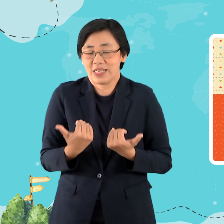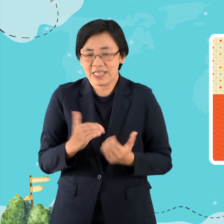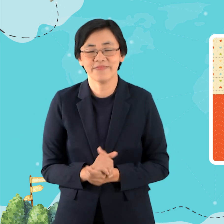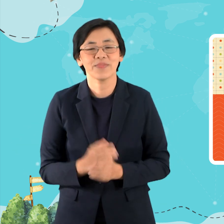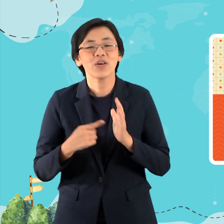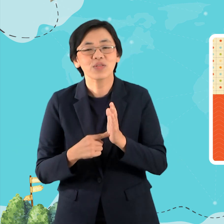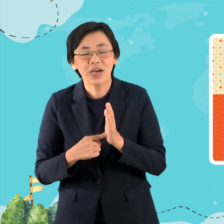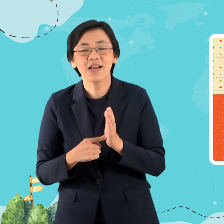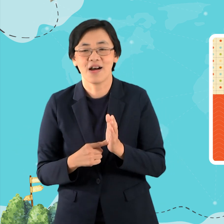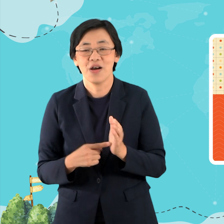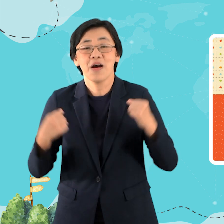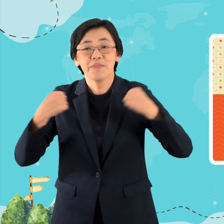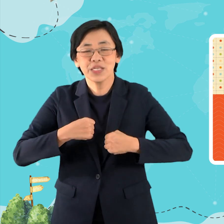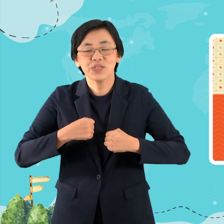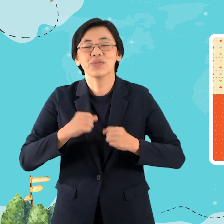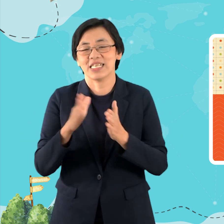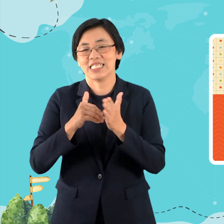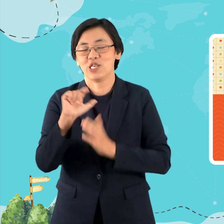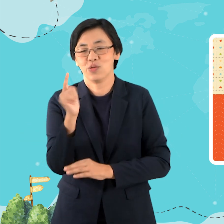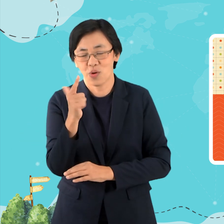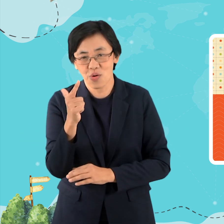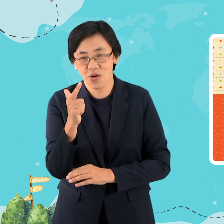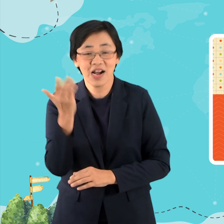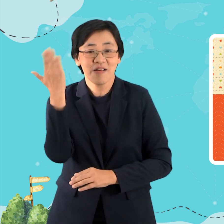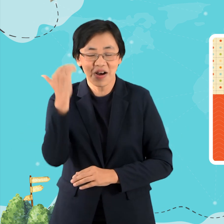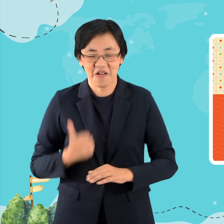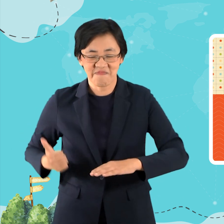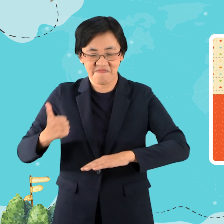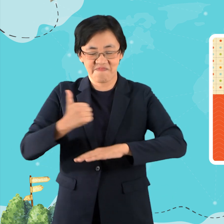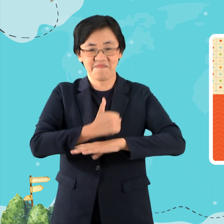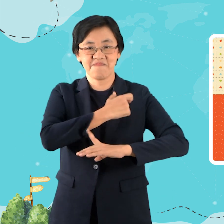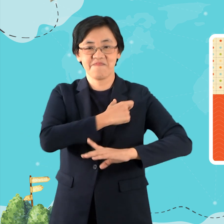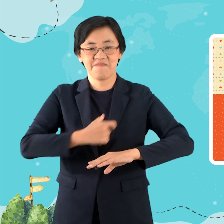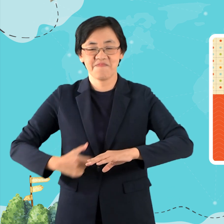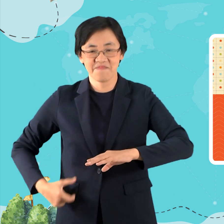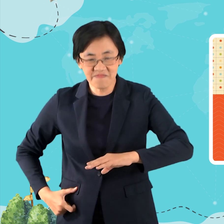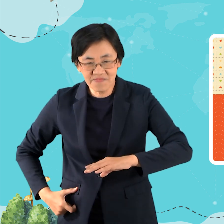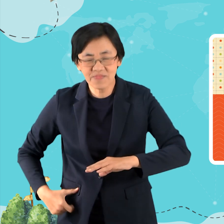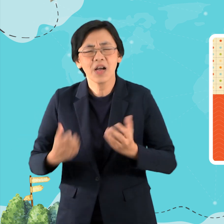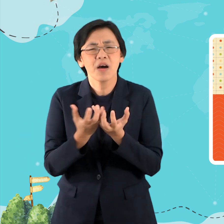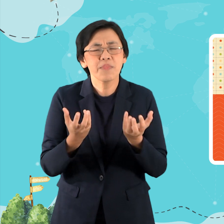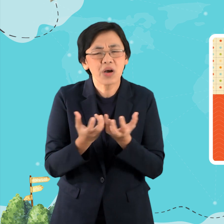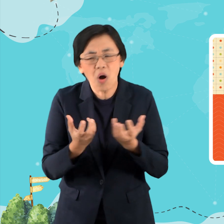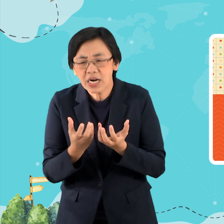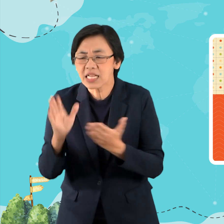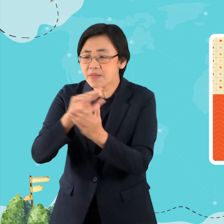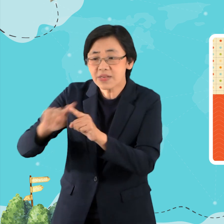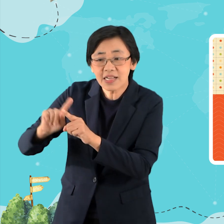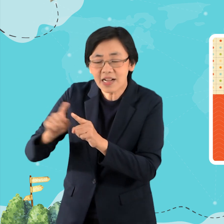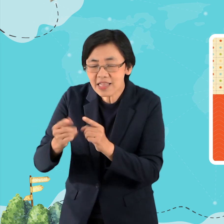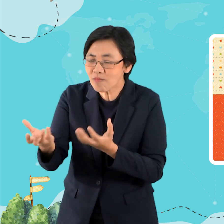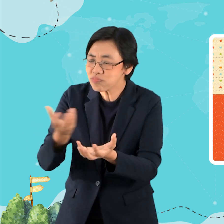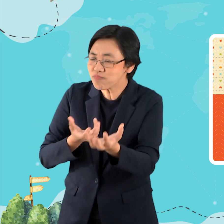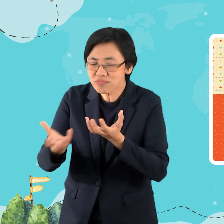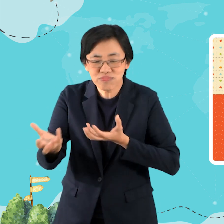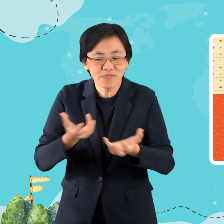ชุดสีทองที่พระองค์สวมใส่ในครั้งที่ทรงขึ้นครองราชย์หรือว่าก็จะเต้นเครื่องดนตรีการจากทุนนันประเทศต่าง